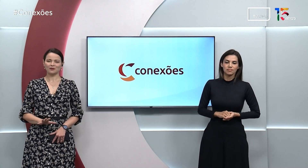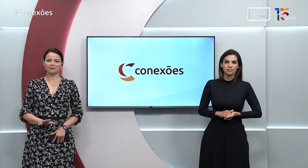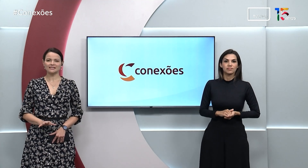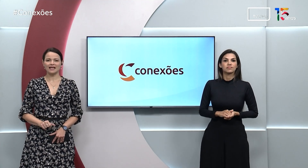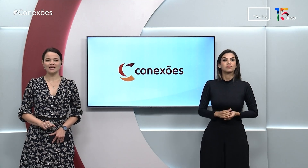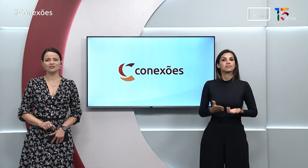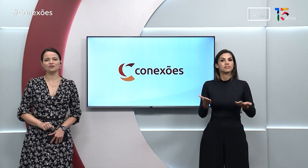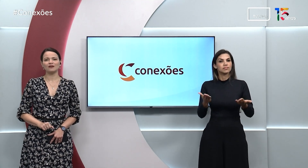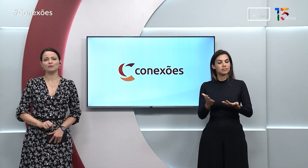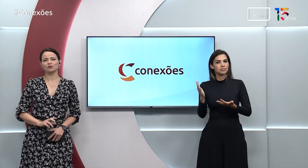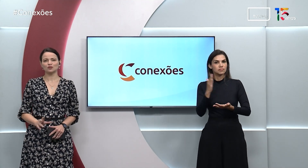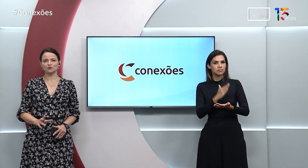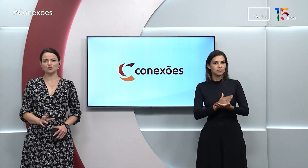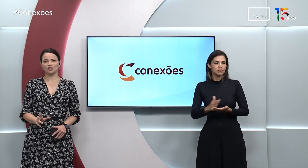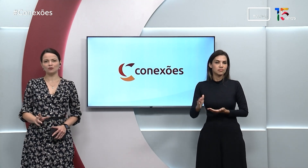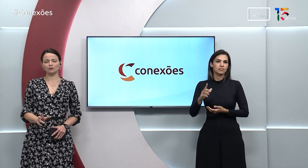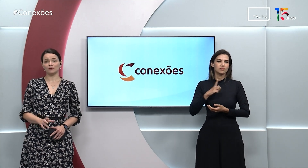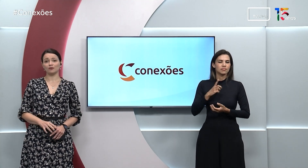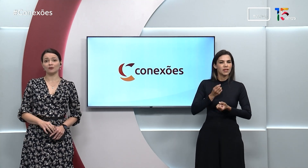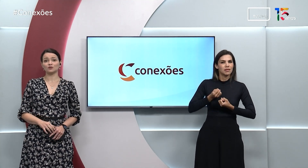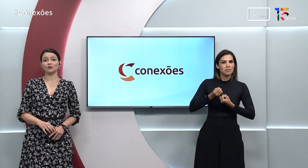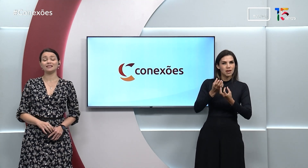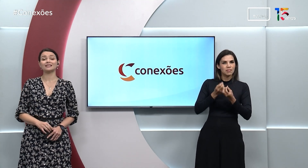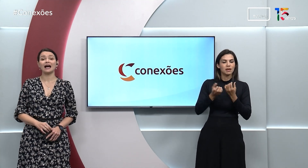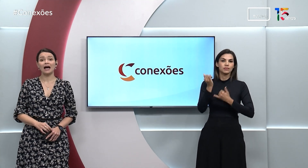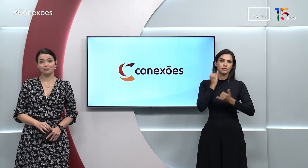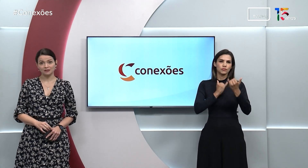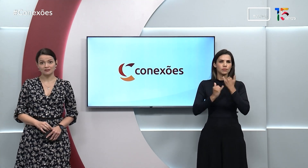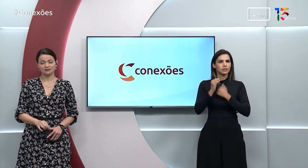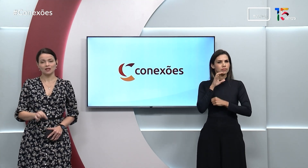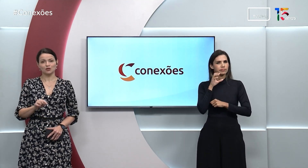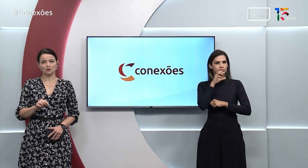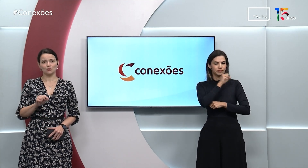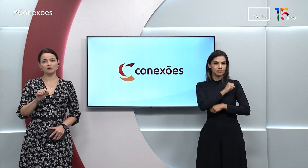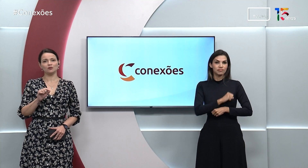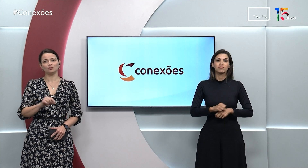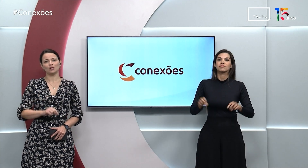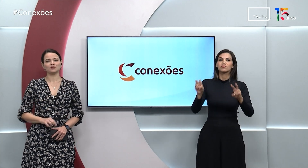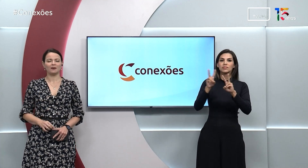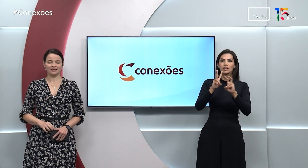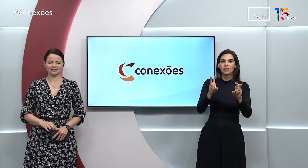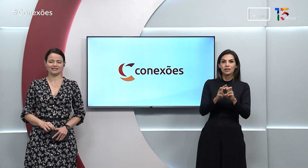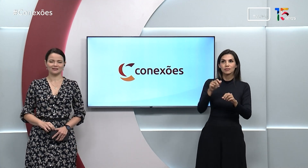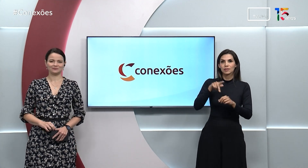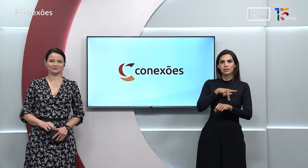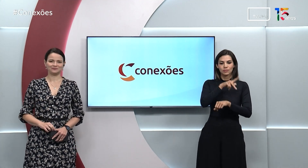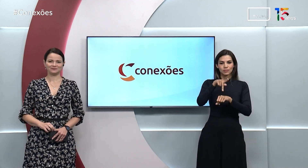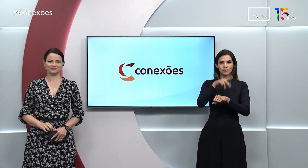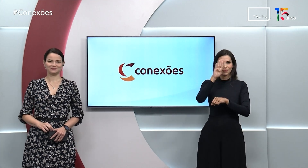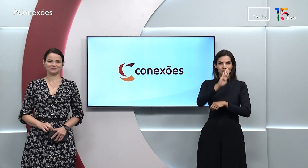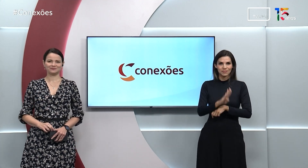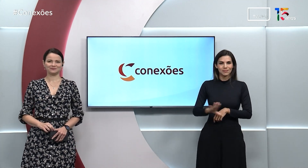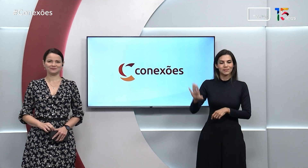Mas para começar, a gente vai para o nosso giro com informações rápidas sobre o nosso país.